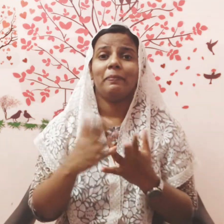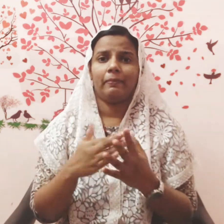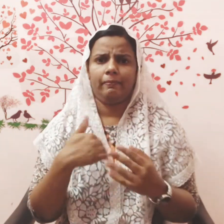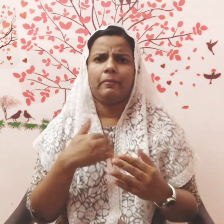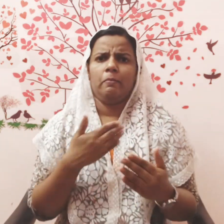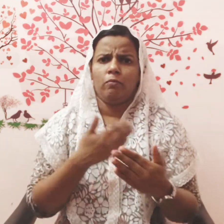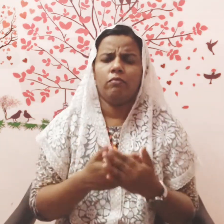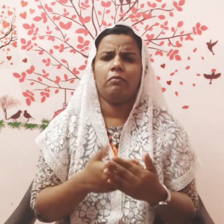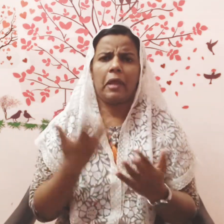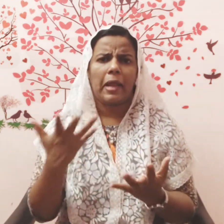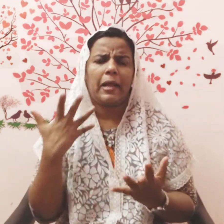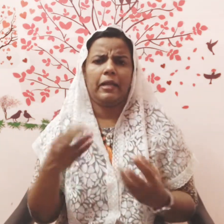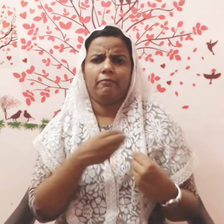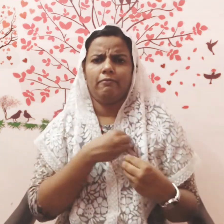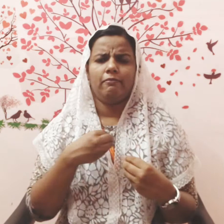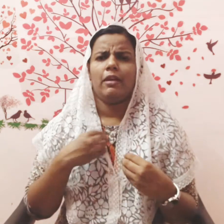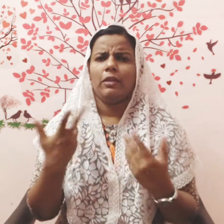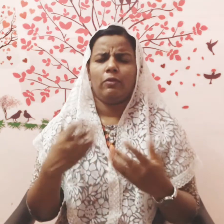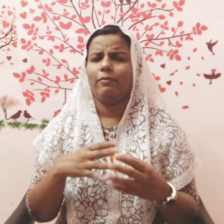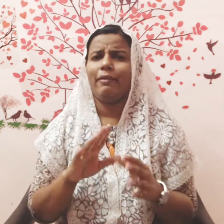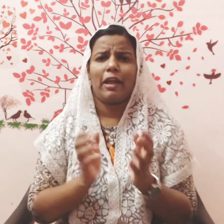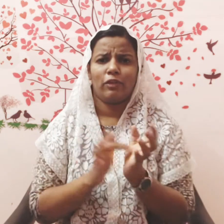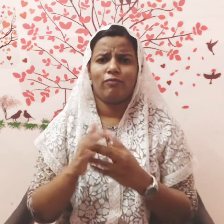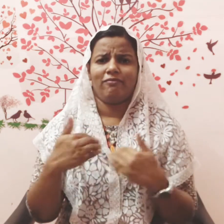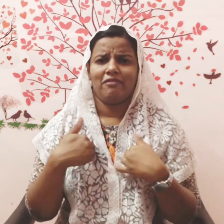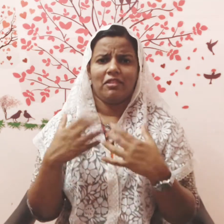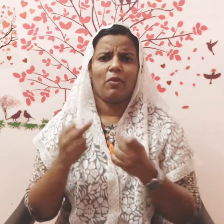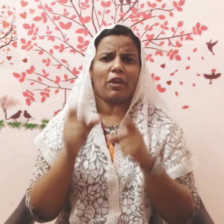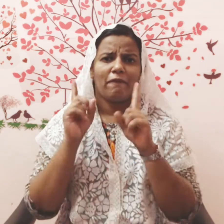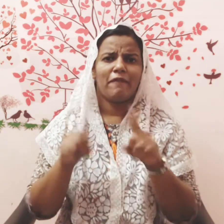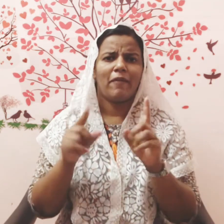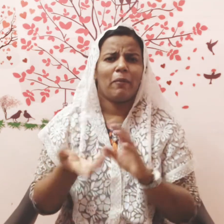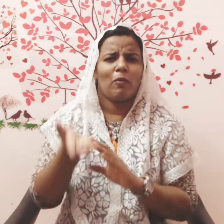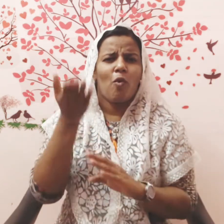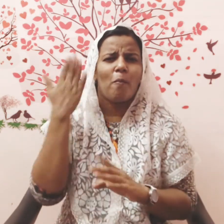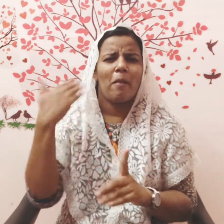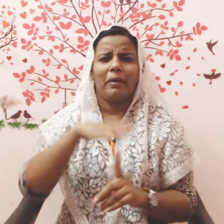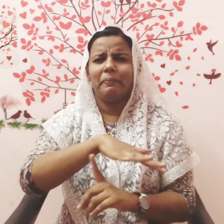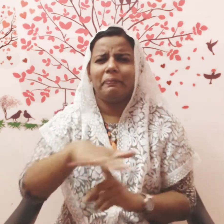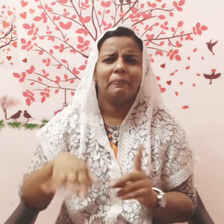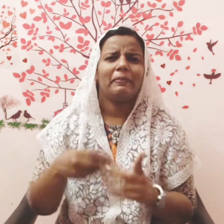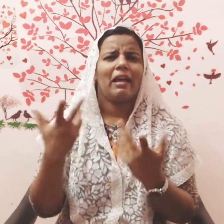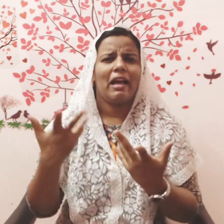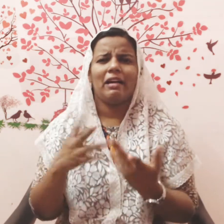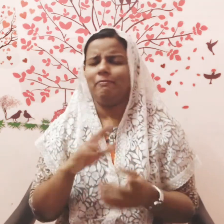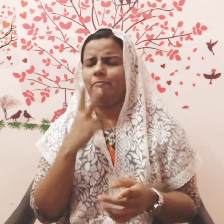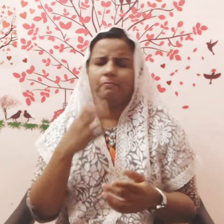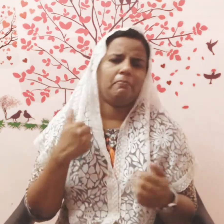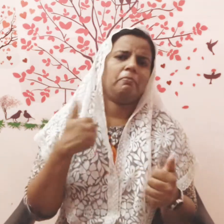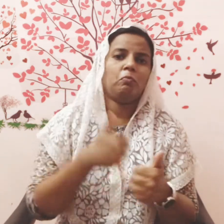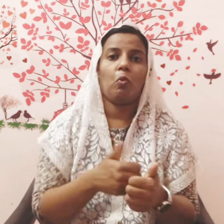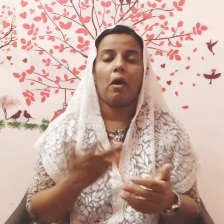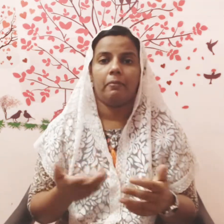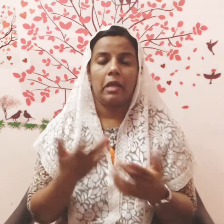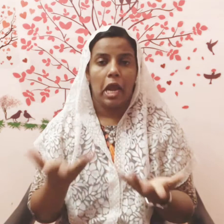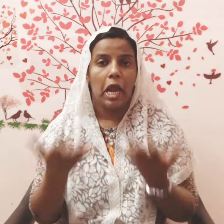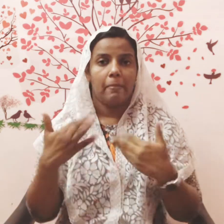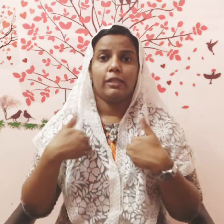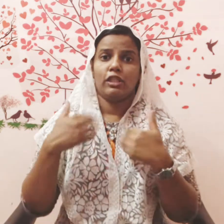അവളെ പ്രേരിപ്പിക്കുക എങ്ങനെയും സൗഖ്യമാകാൻ. അവിടെ കഴിഞ്ഞ കാല ജീവിതത്തിൻ്റെ അനുഭവങ്ങൾ അവളെ പ്രേരിപ്പിക്കുന്നു, എങ്ങനെയും നീ സൗഖ്യമാകണം,